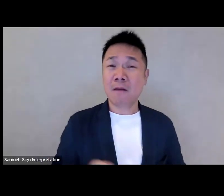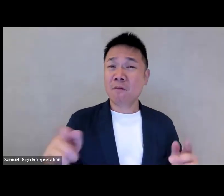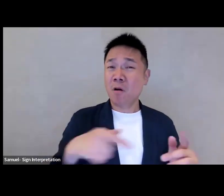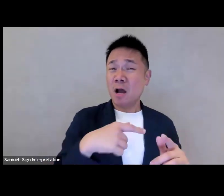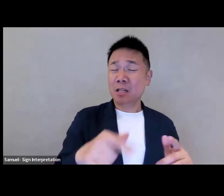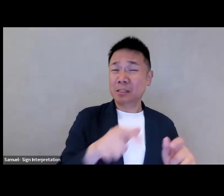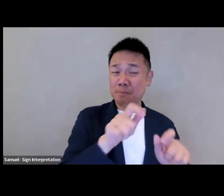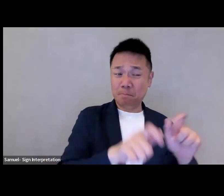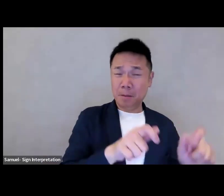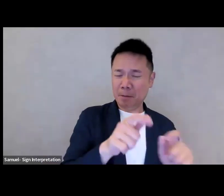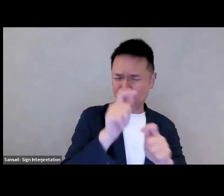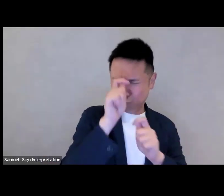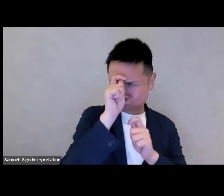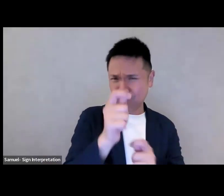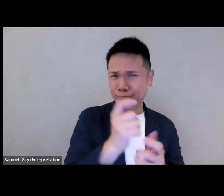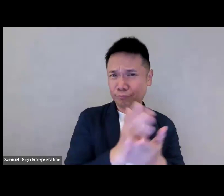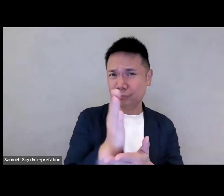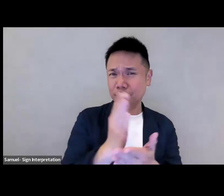大家的这些